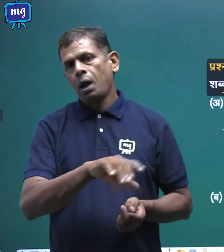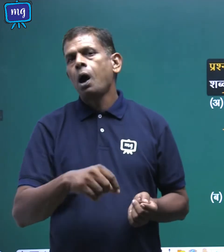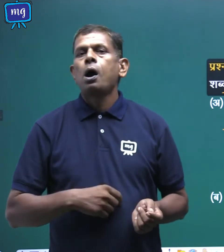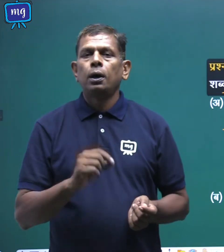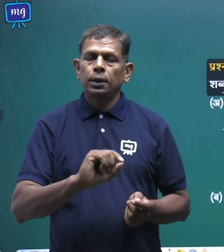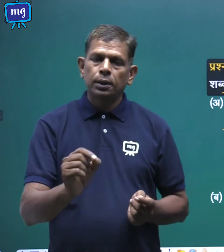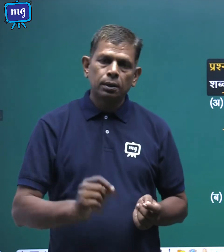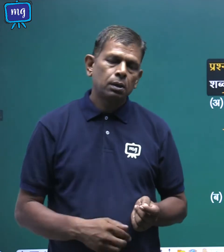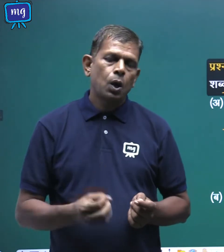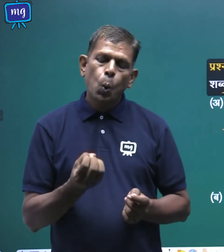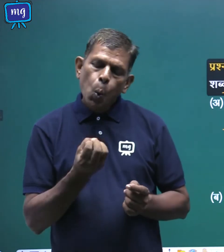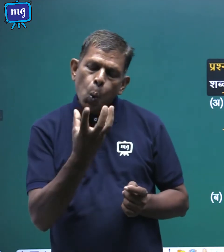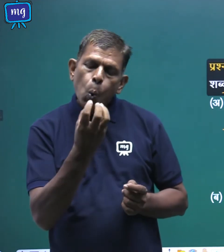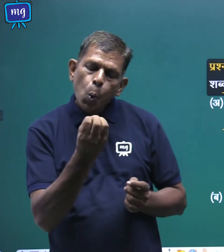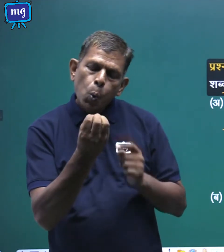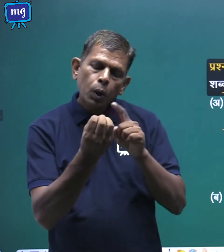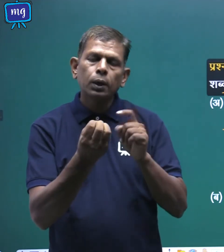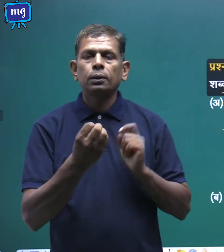लिखेंगे कली।